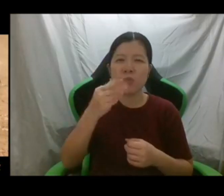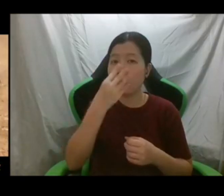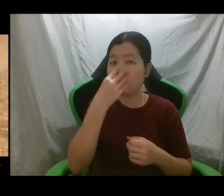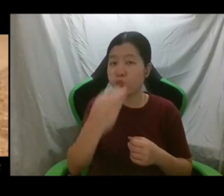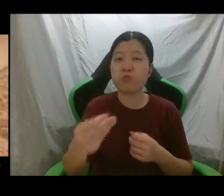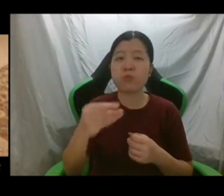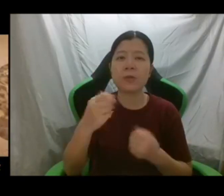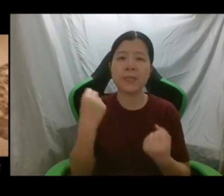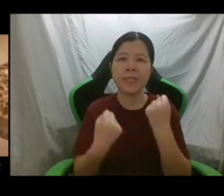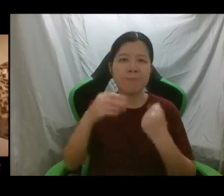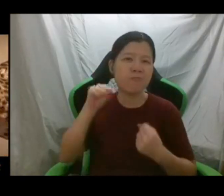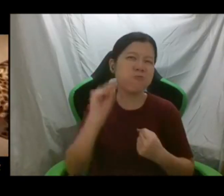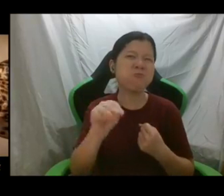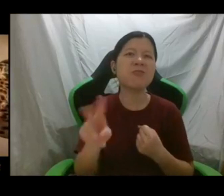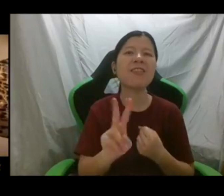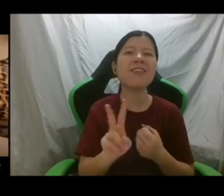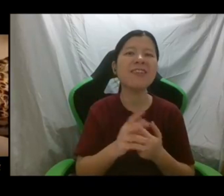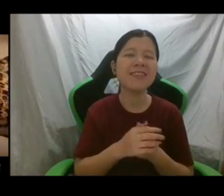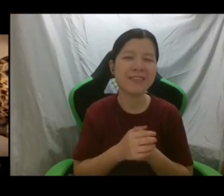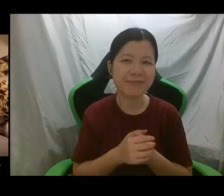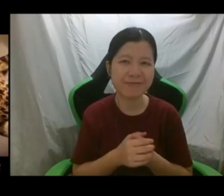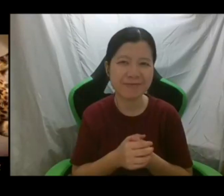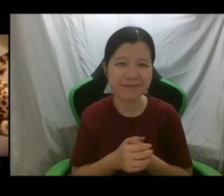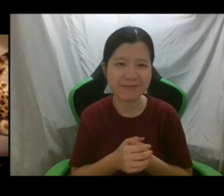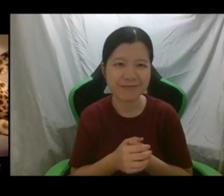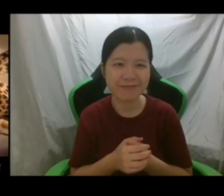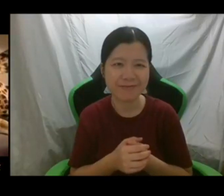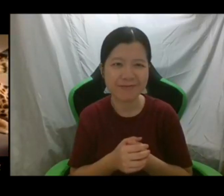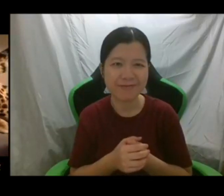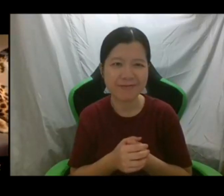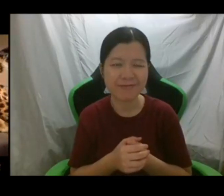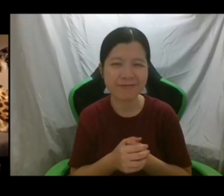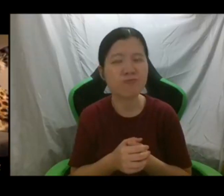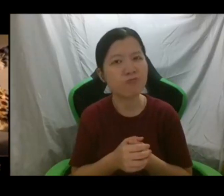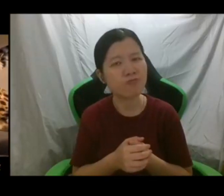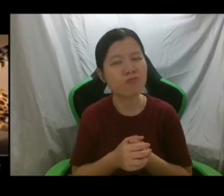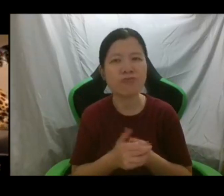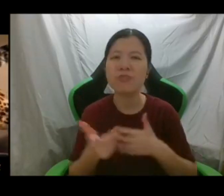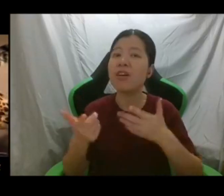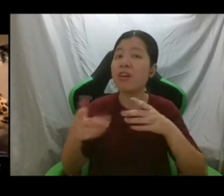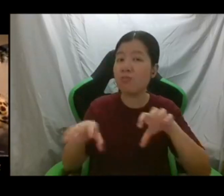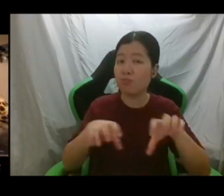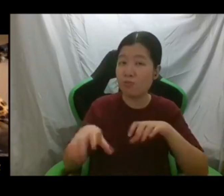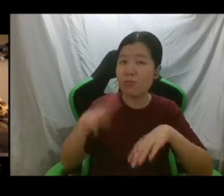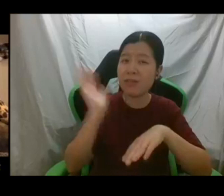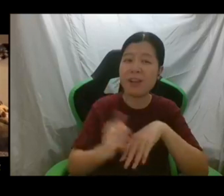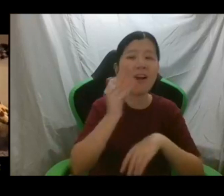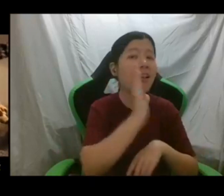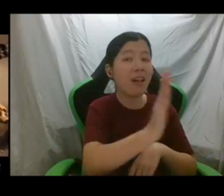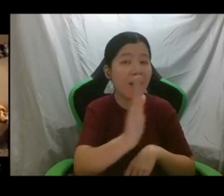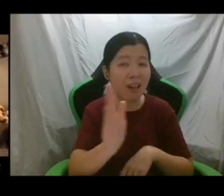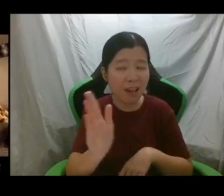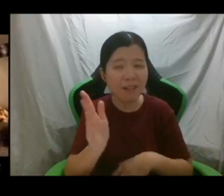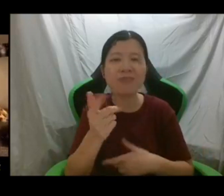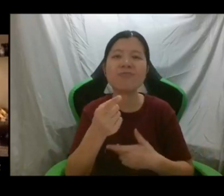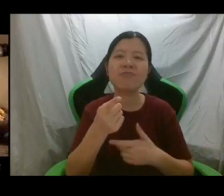佢跑起上嚟啊，好似架跑車咁快啊！唔同嘅動物都有唔同嘅本領，令到佢哋可以